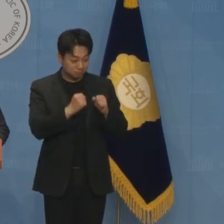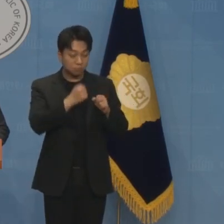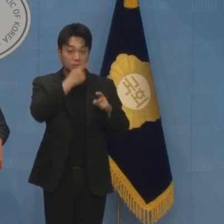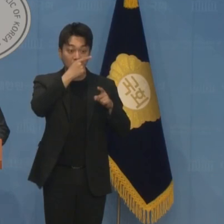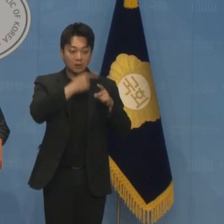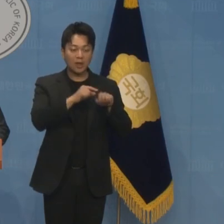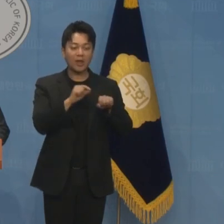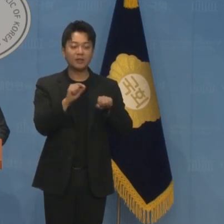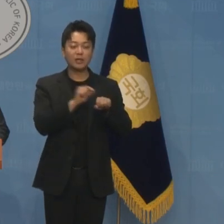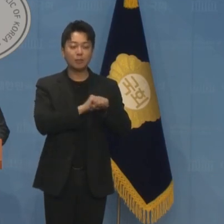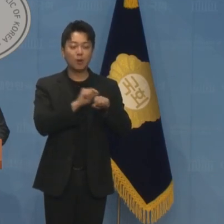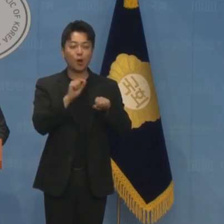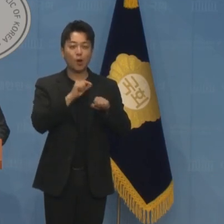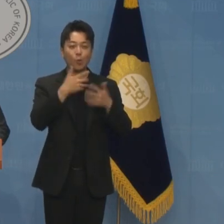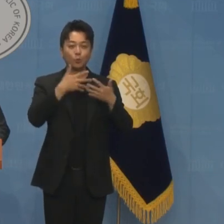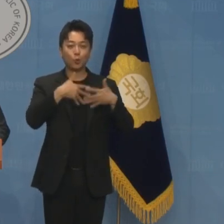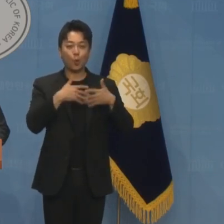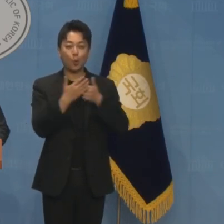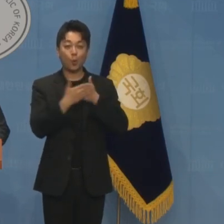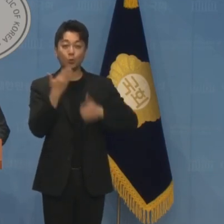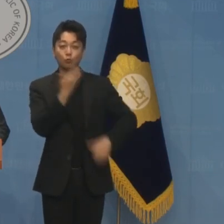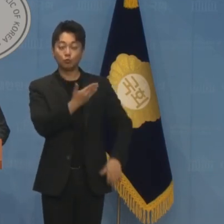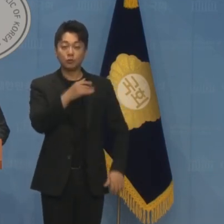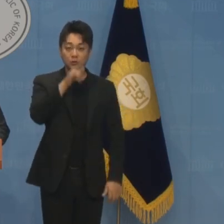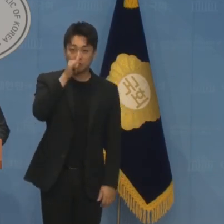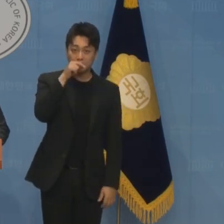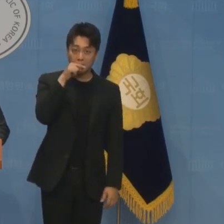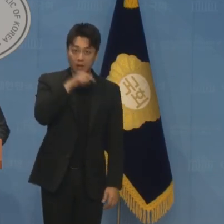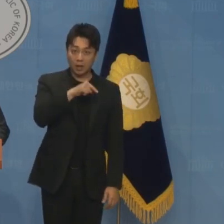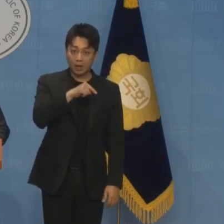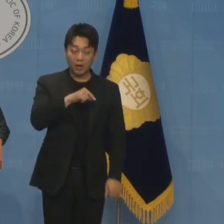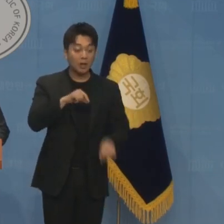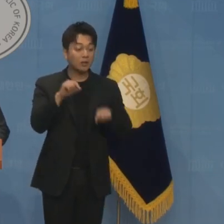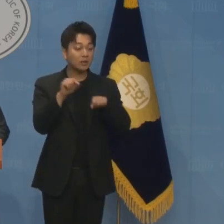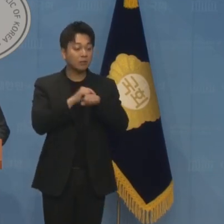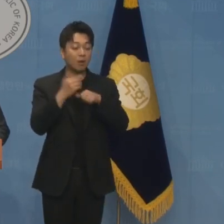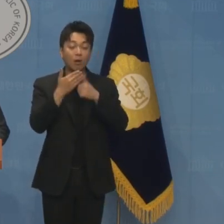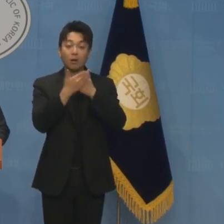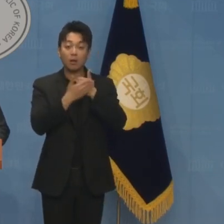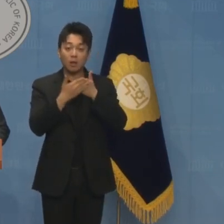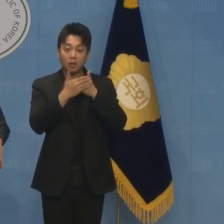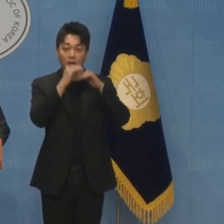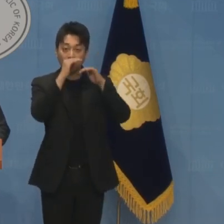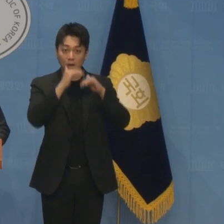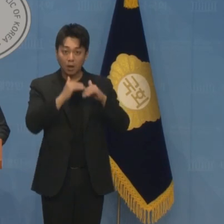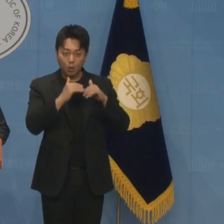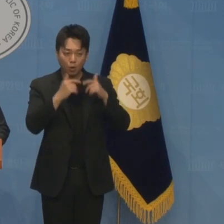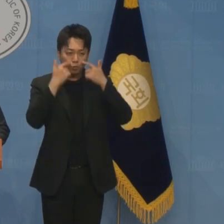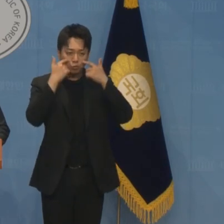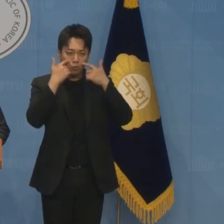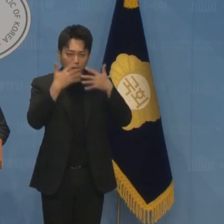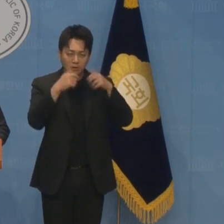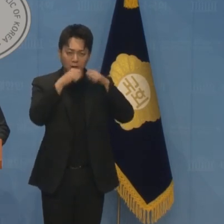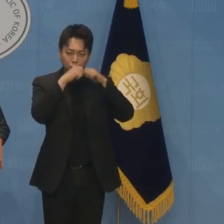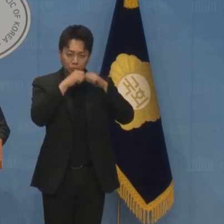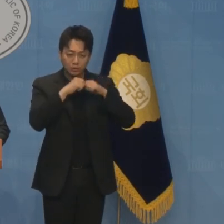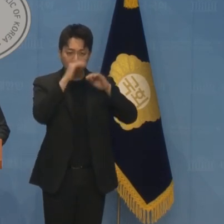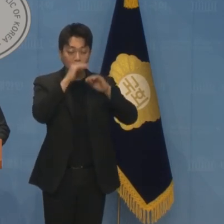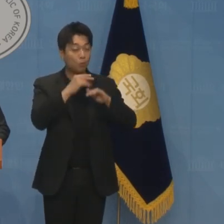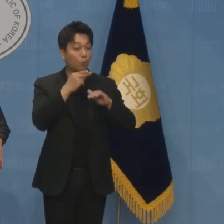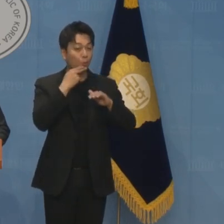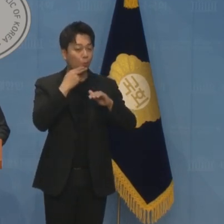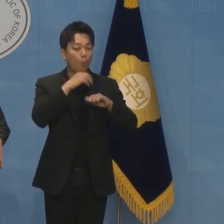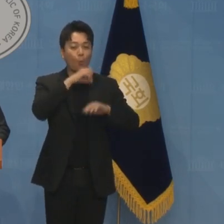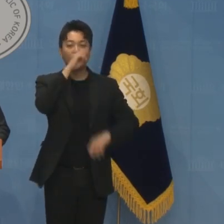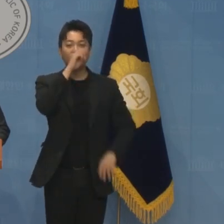규정을 둔다고 합니다 예외의 구체적 예신은 없습니다 그저 지방선거 때문에 계속